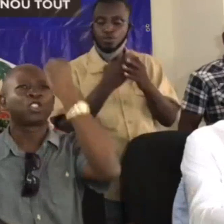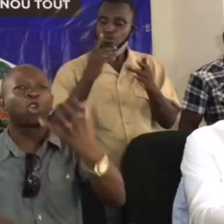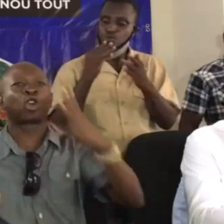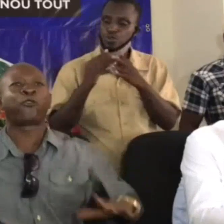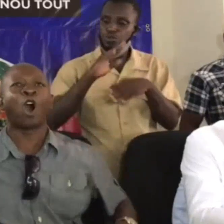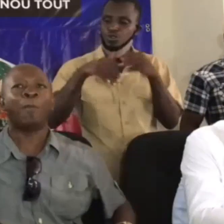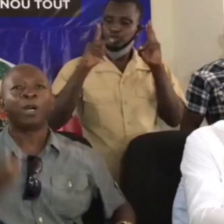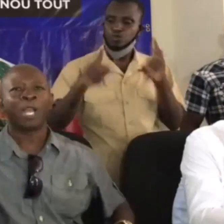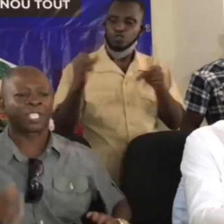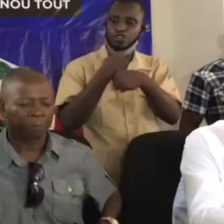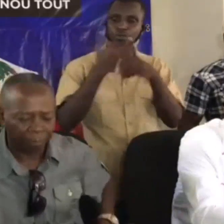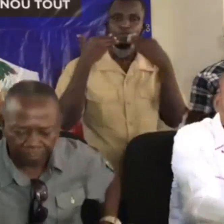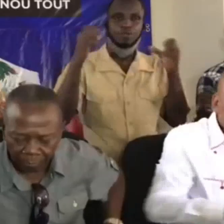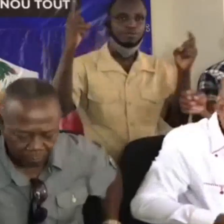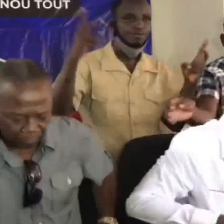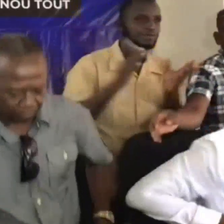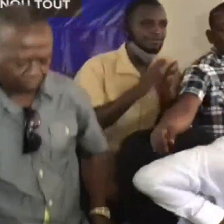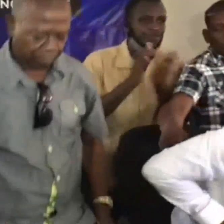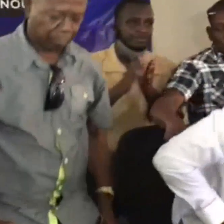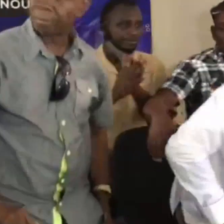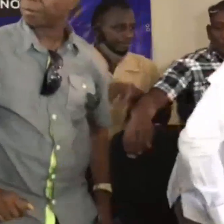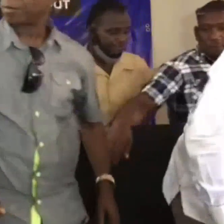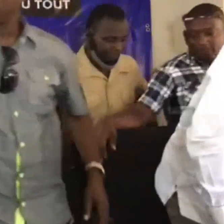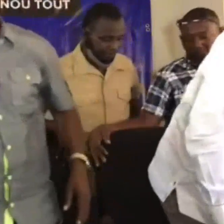sens, sous toute forme. Merci.